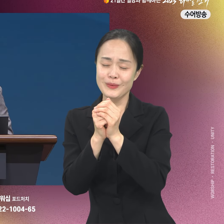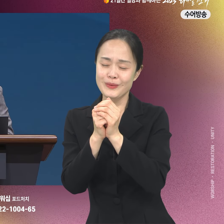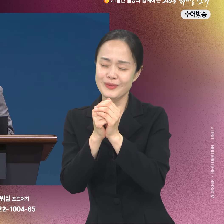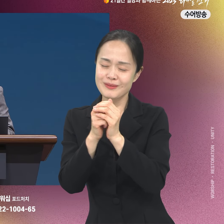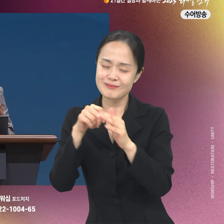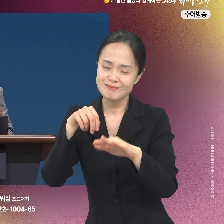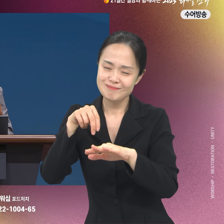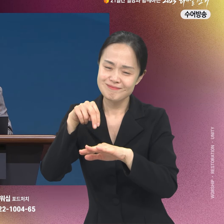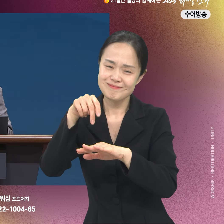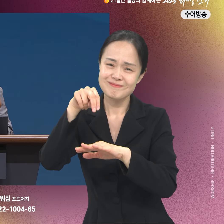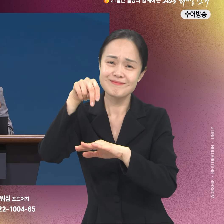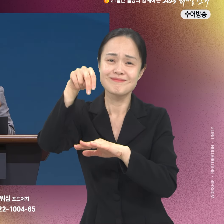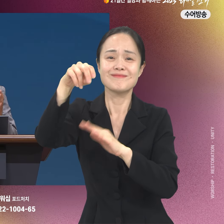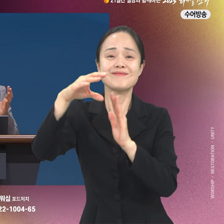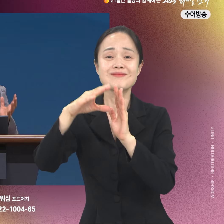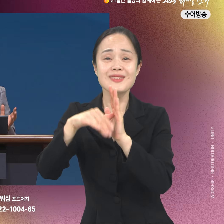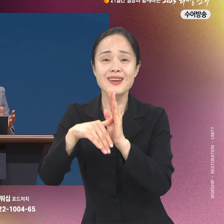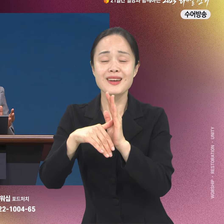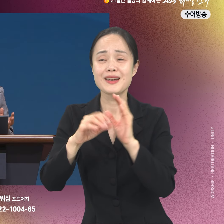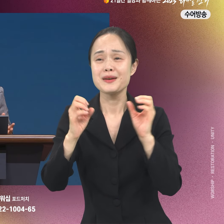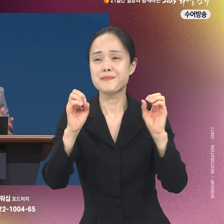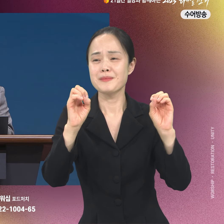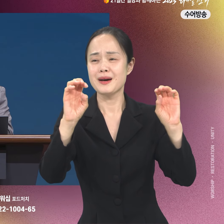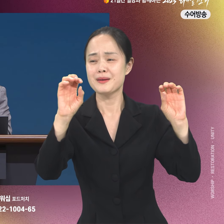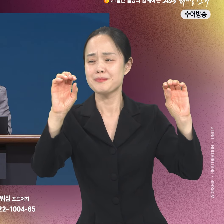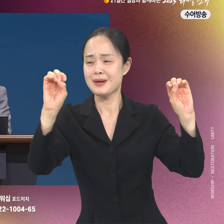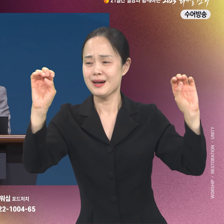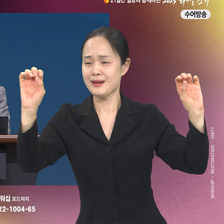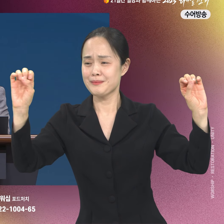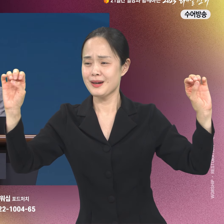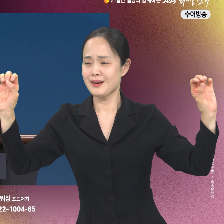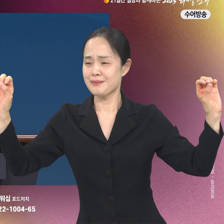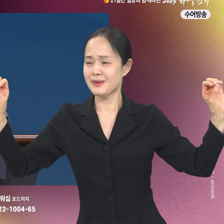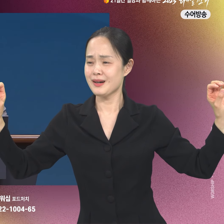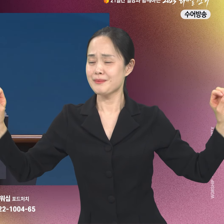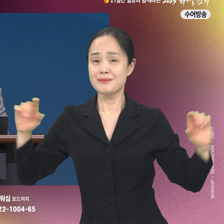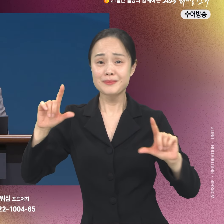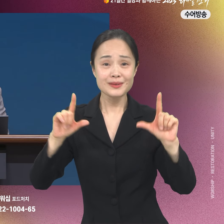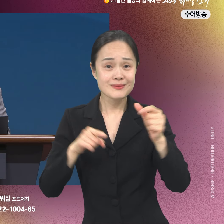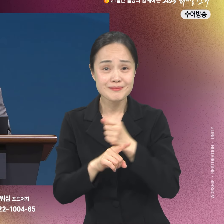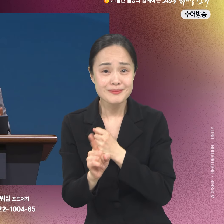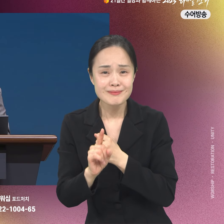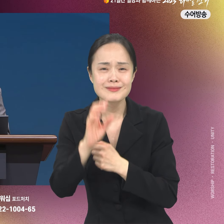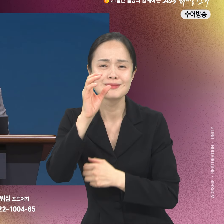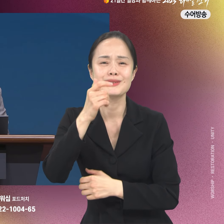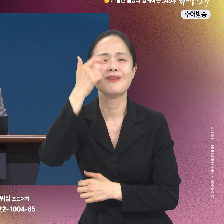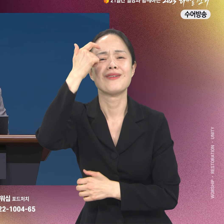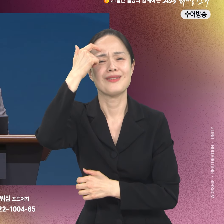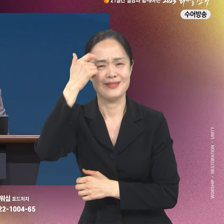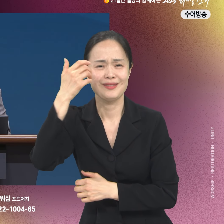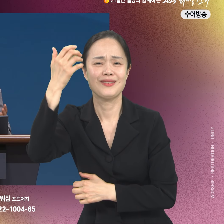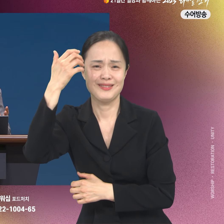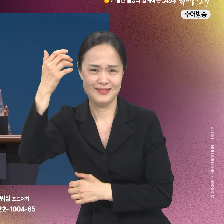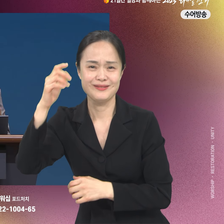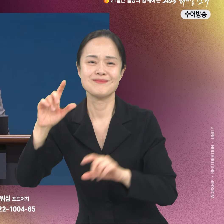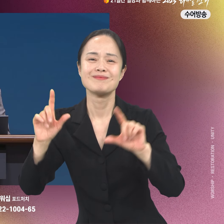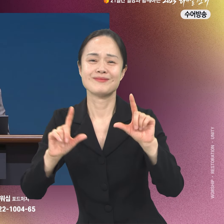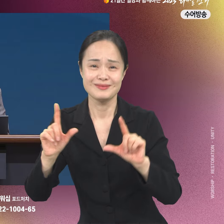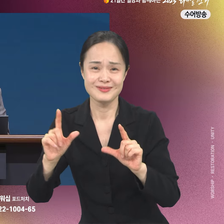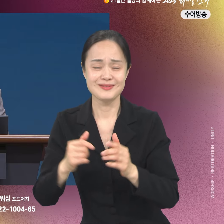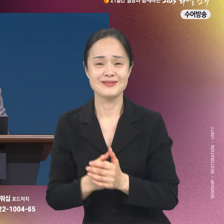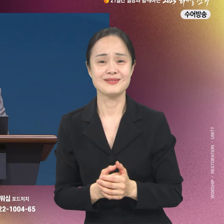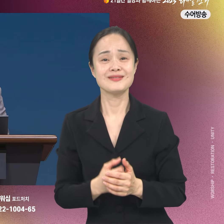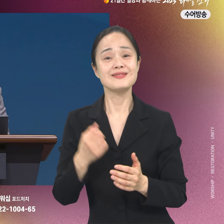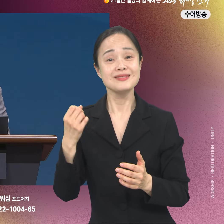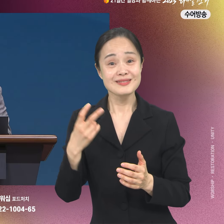따라갑니다. 그리고 영화에서 디킨스가 어린아들 월터한테 이야기를 해주는 공간이